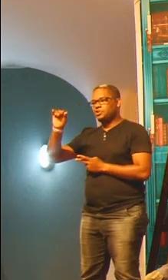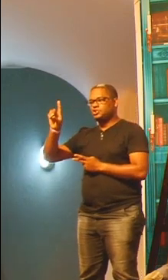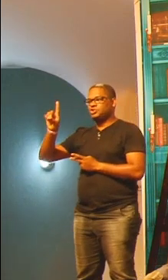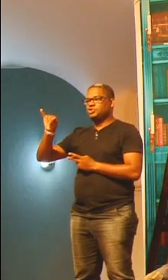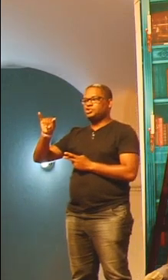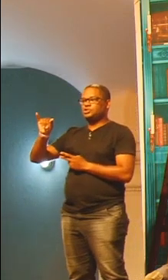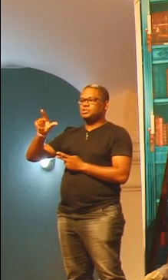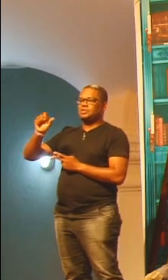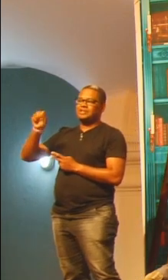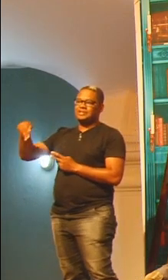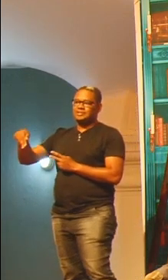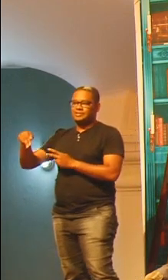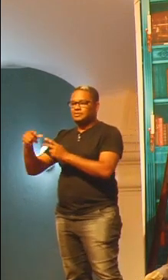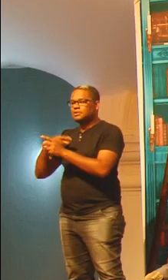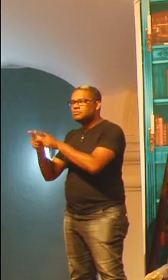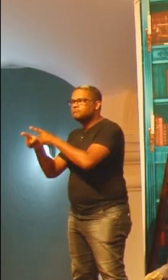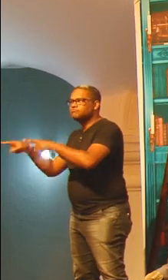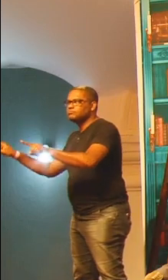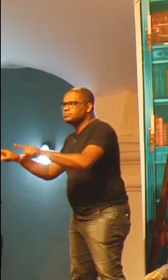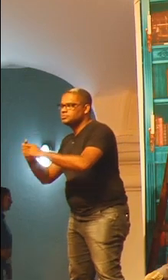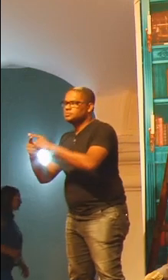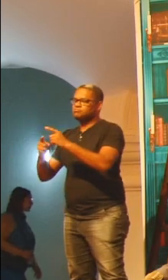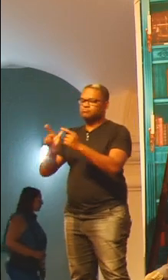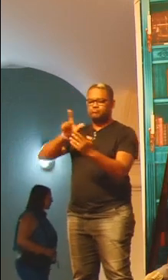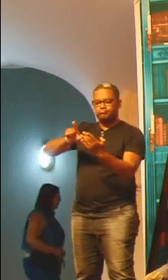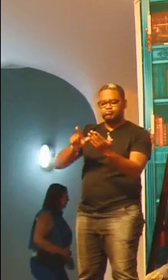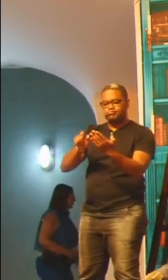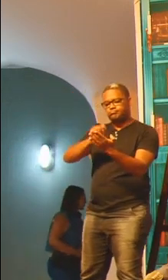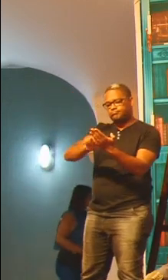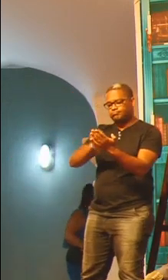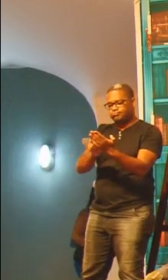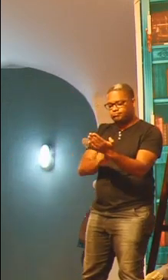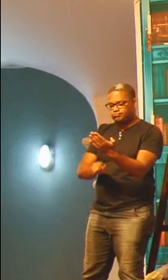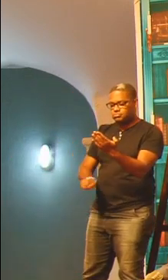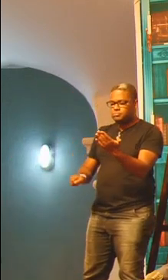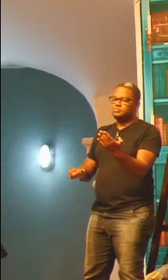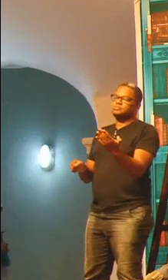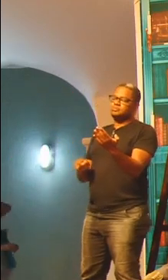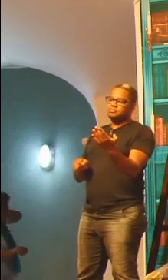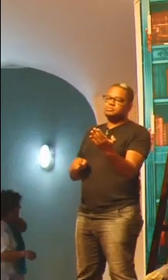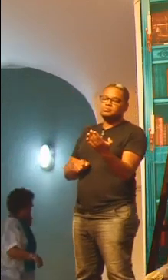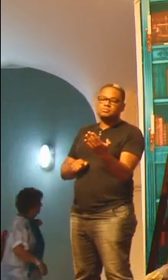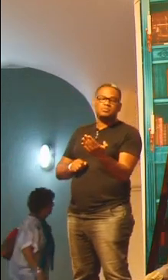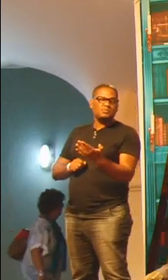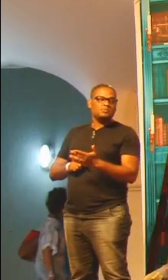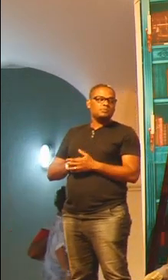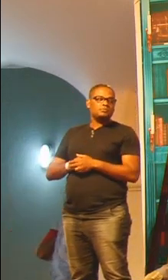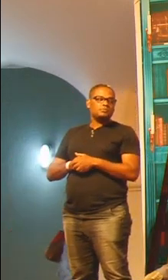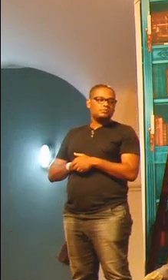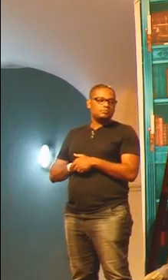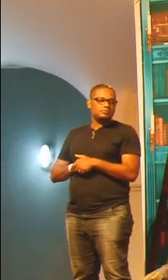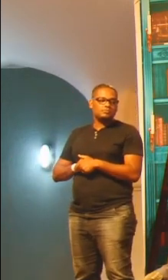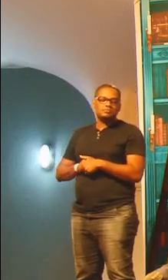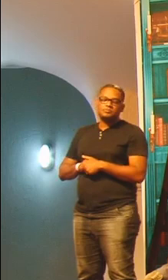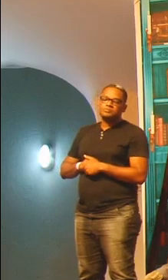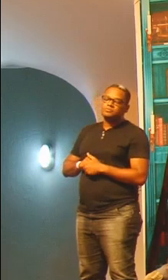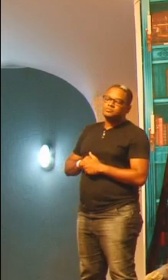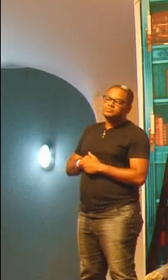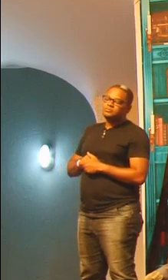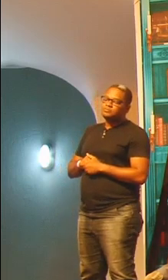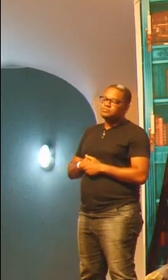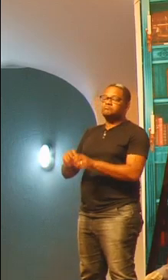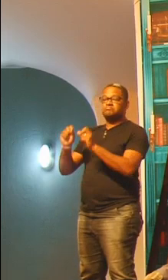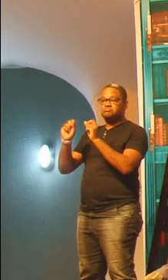muito profícua, né? Entre a escrita e o cancioneiro, né? Exato. E a canção. Então.